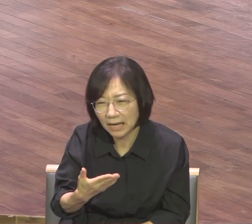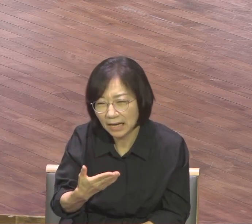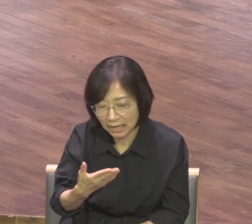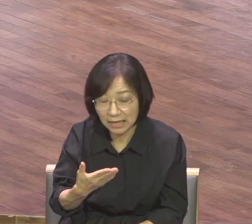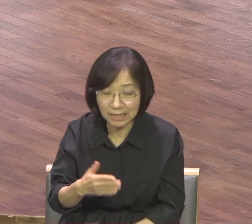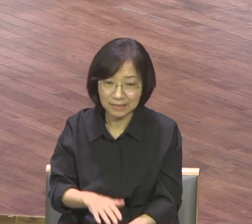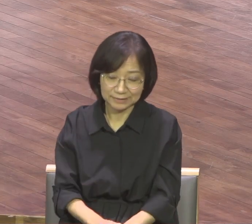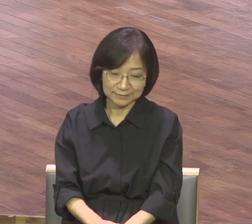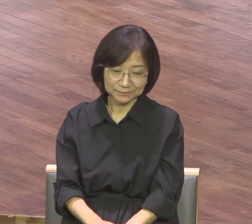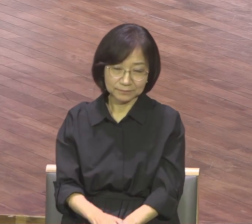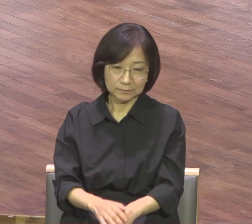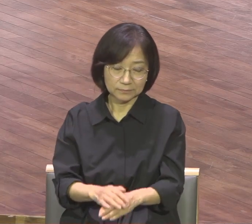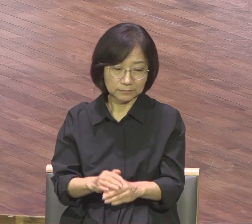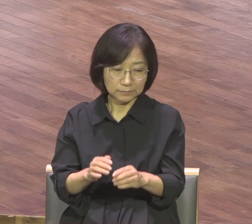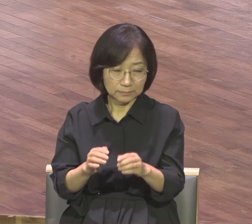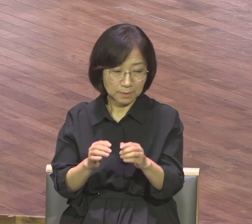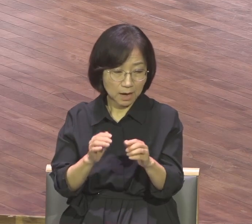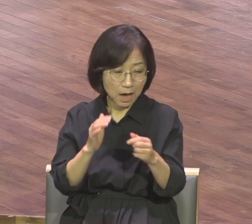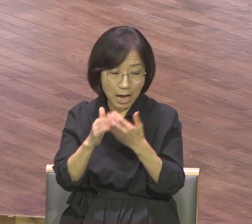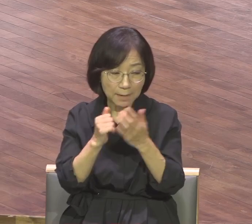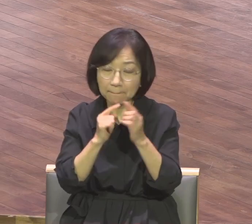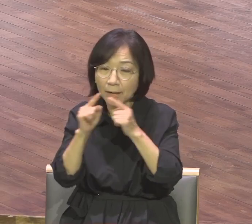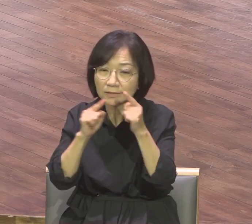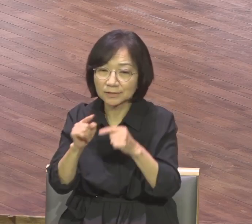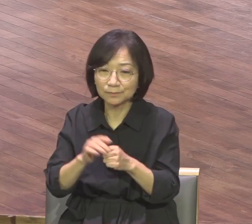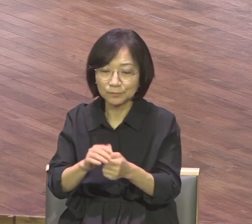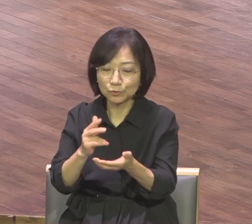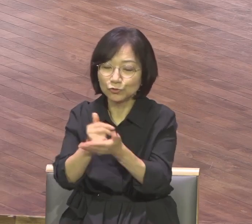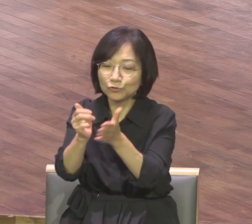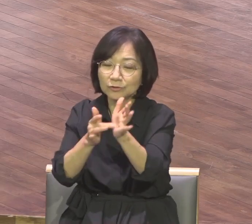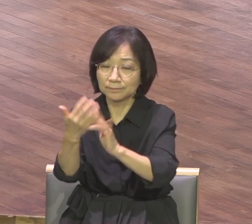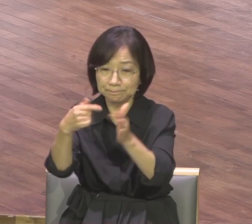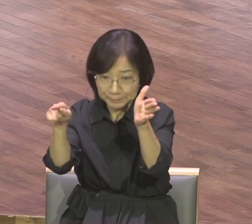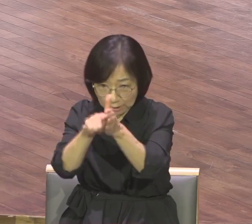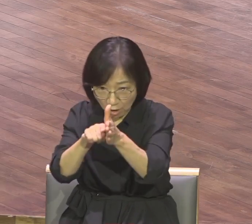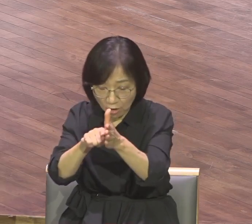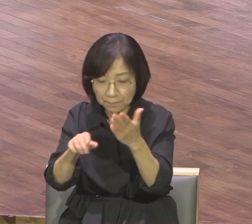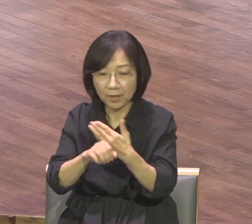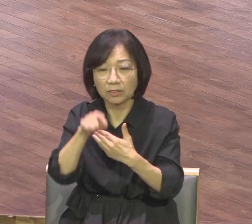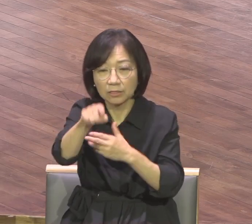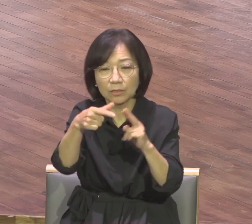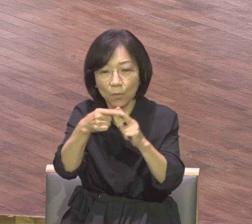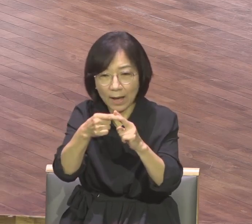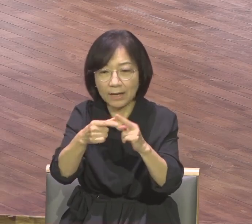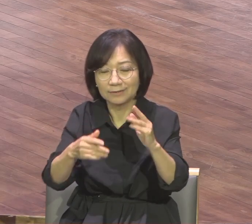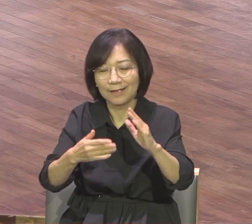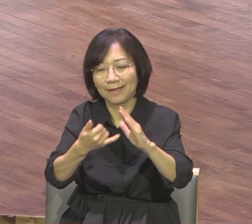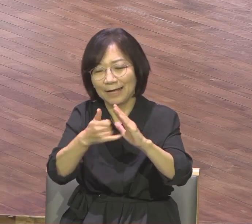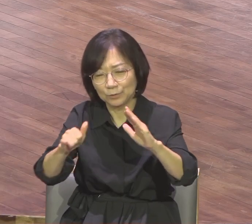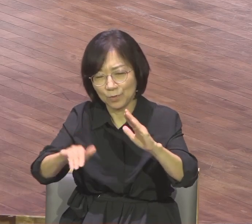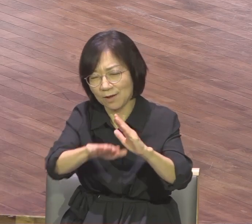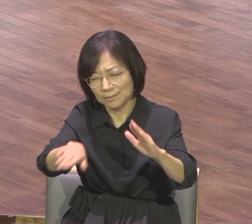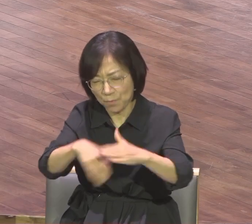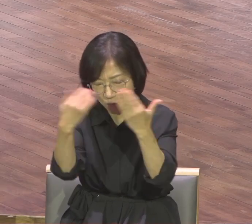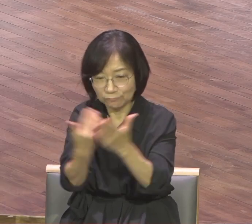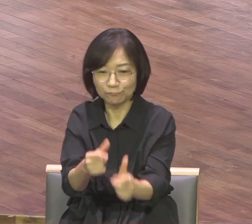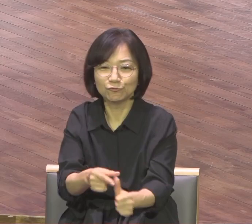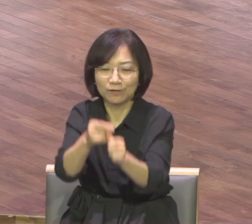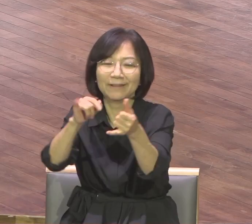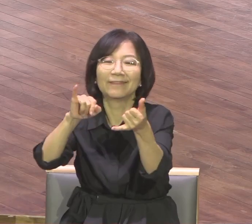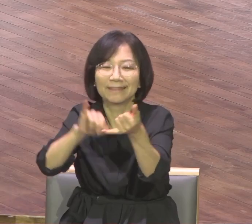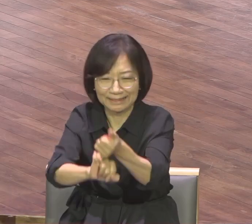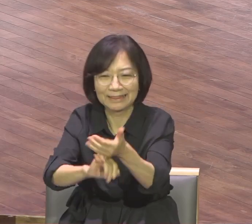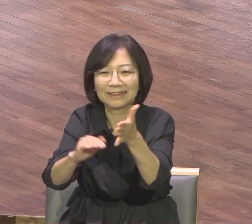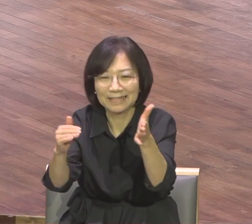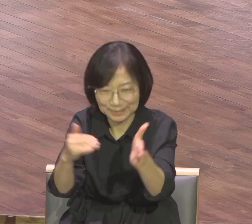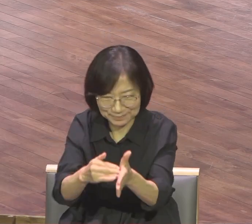믿어라. 그리하면 너와 너 집이 구원을 얻으리라. 약속하셨잖아요. 약속. 약속하셨으니까 여러분 기도하면 돼요. 마지막으로